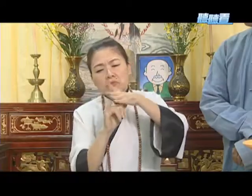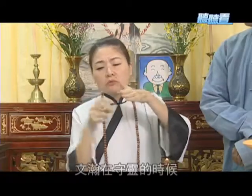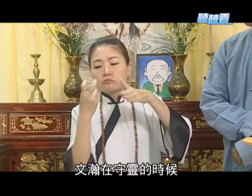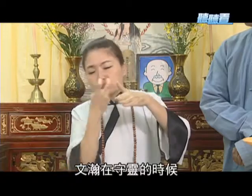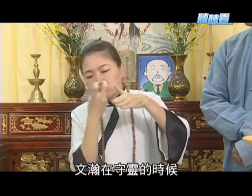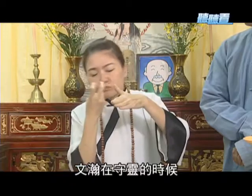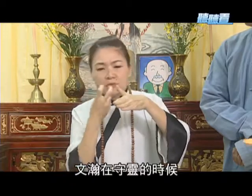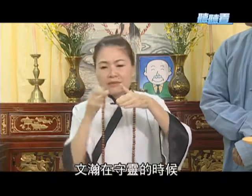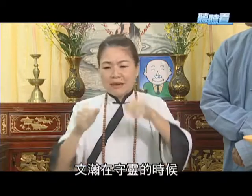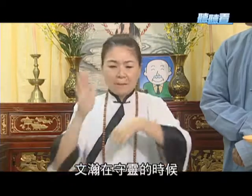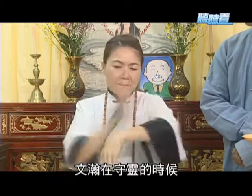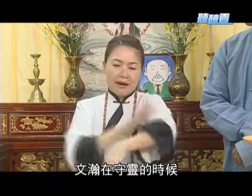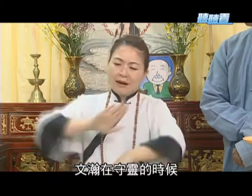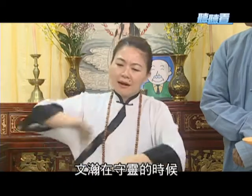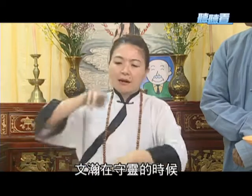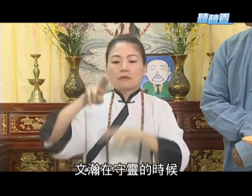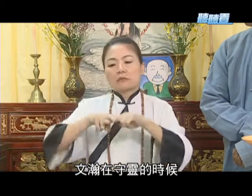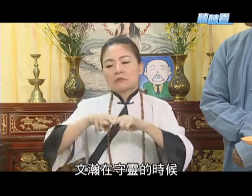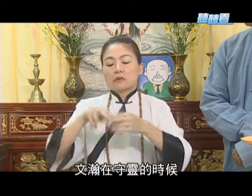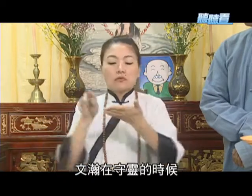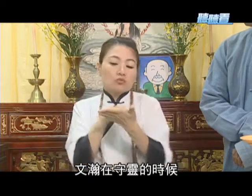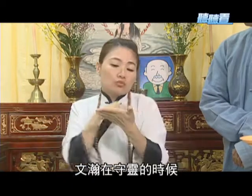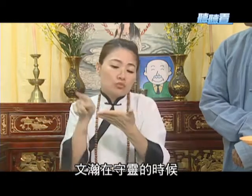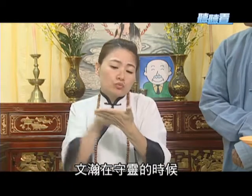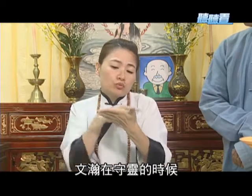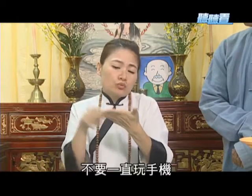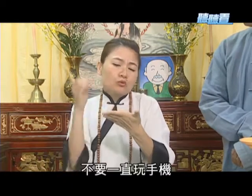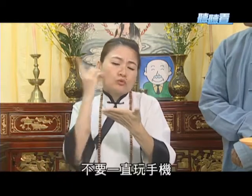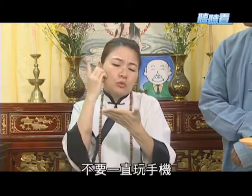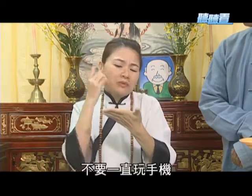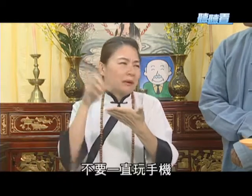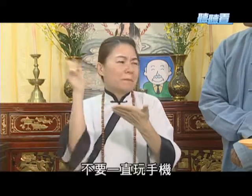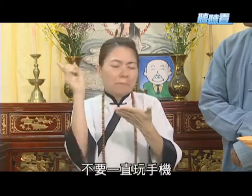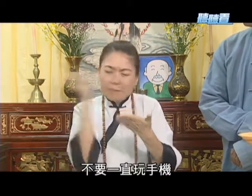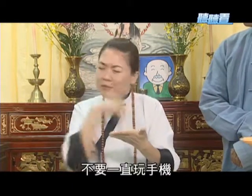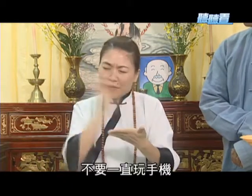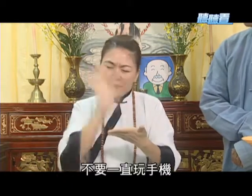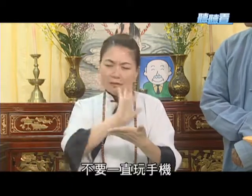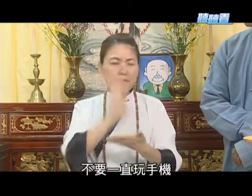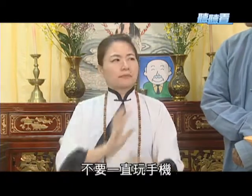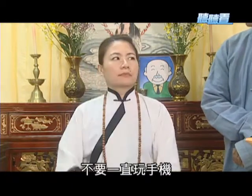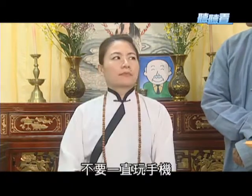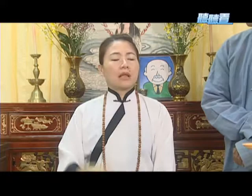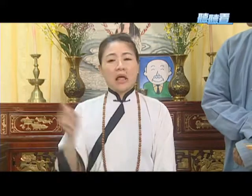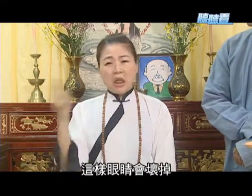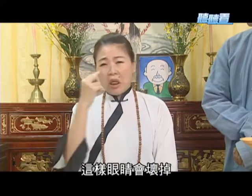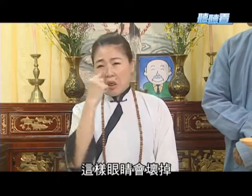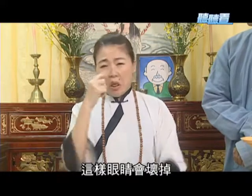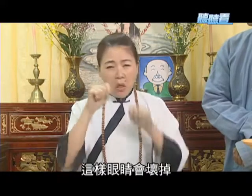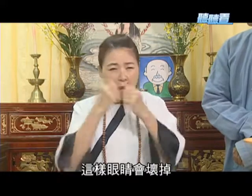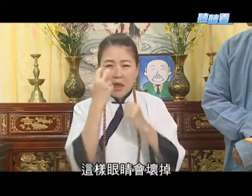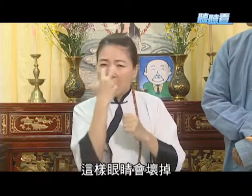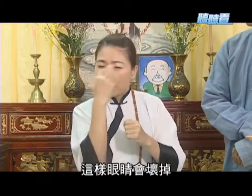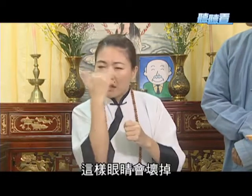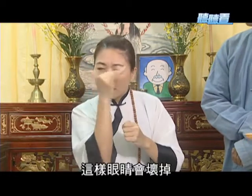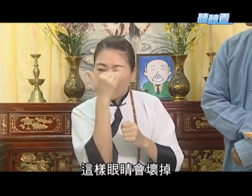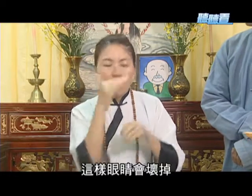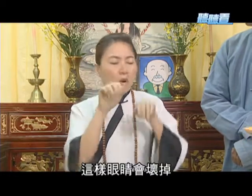文汉啊，在守灵的时候不要一直玩手机，这样啊眼睛会坏